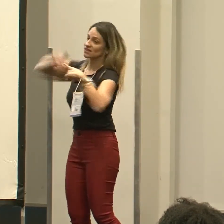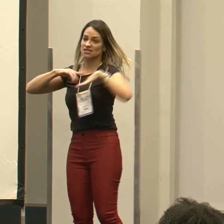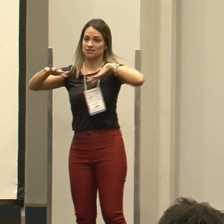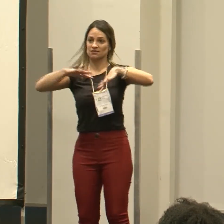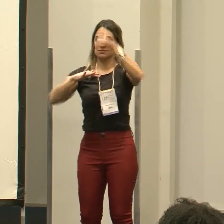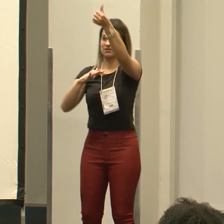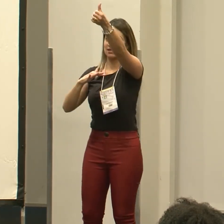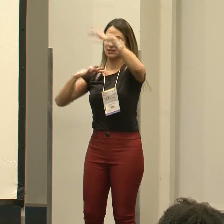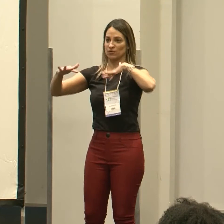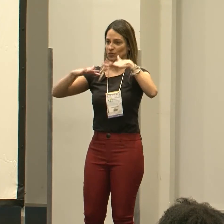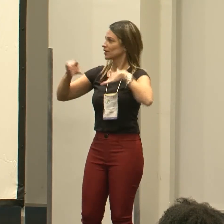movimentos.